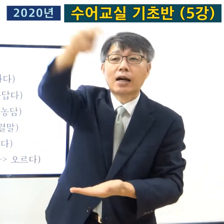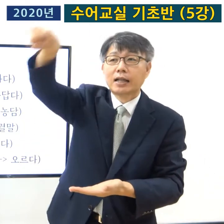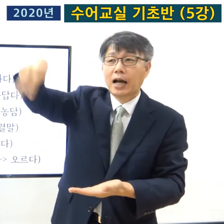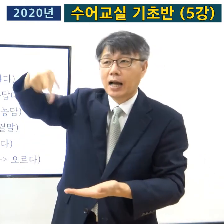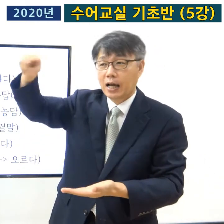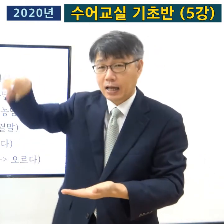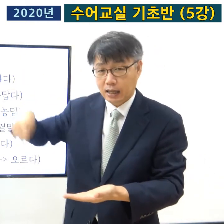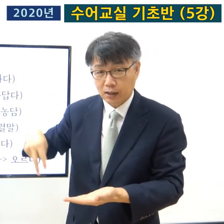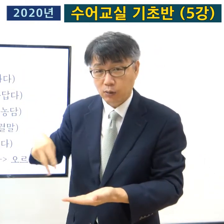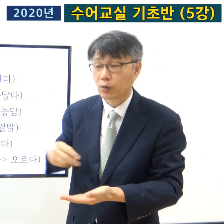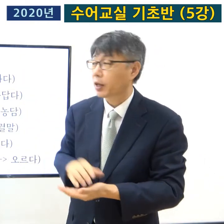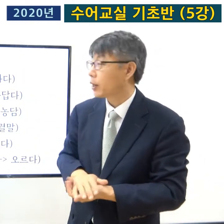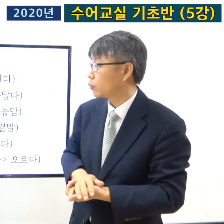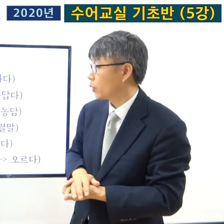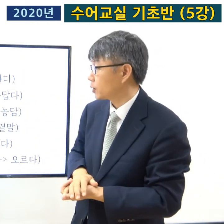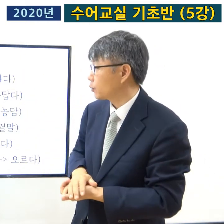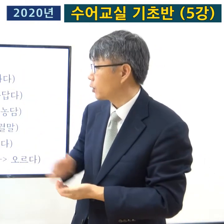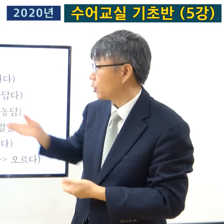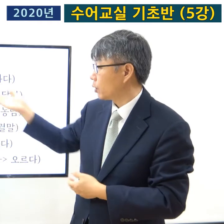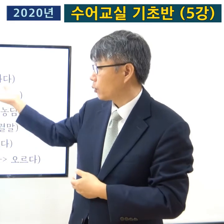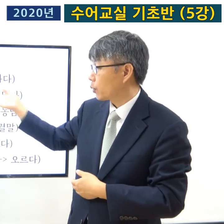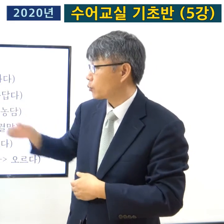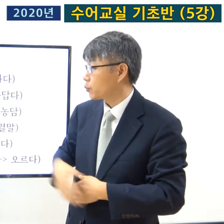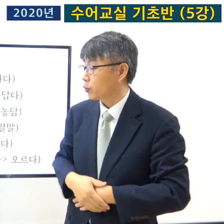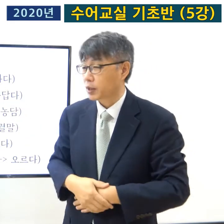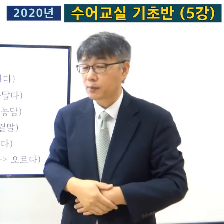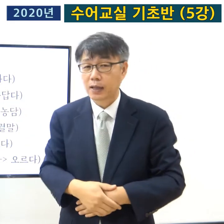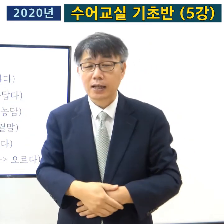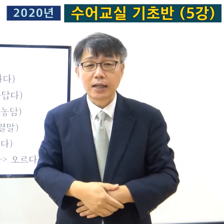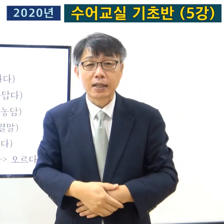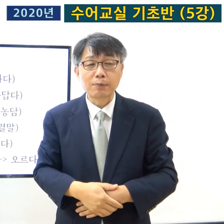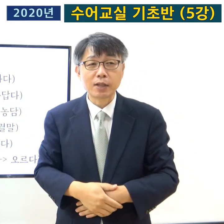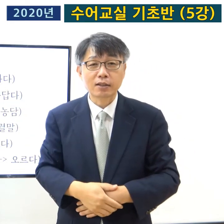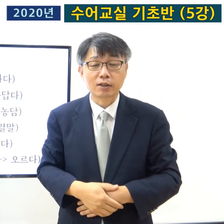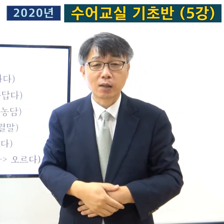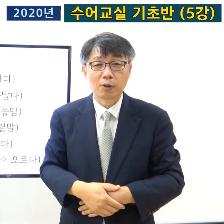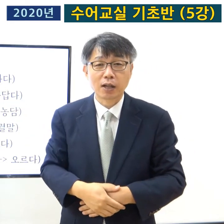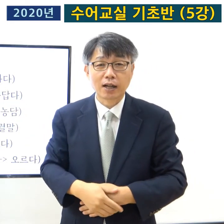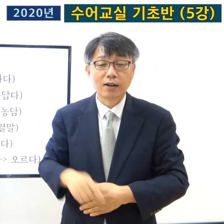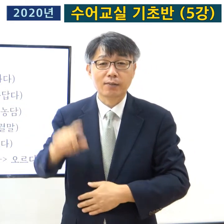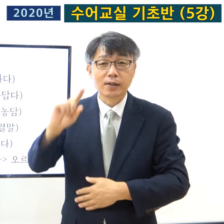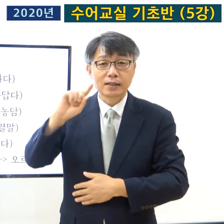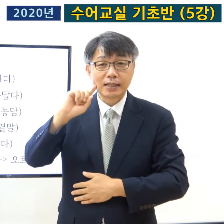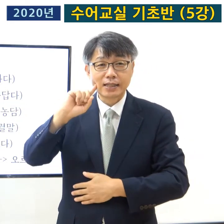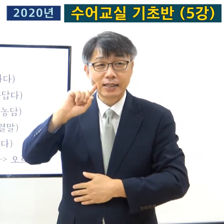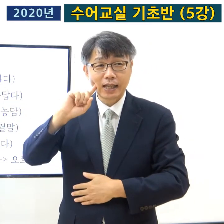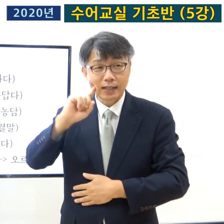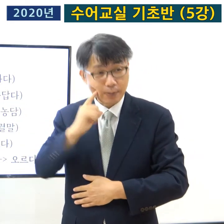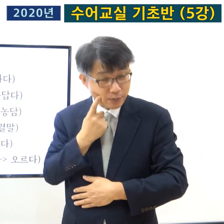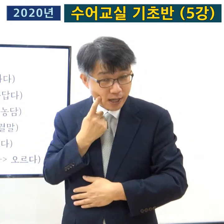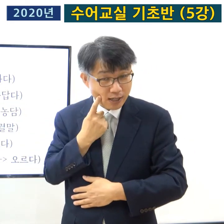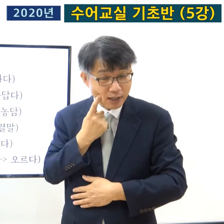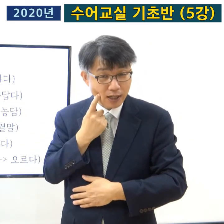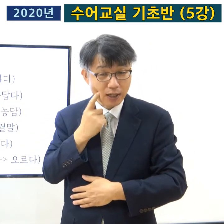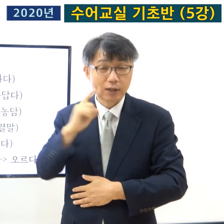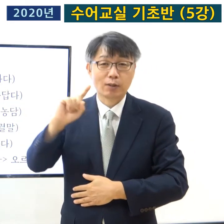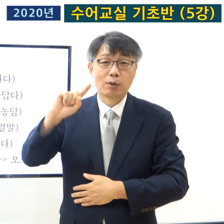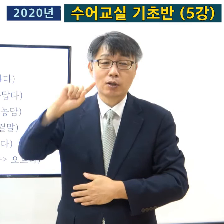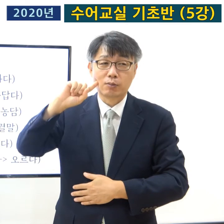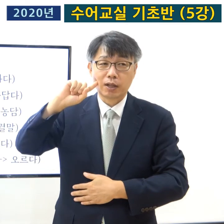방황하다, 이렇게 수화를 외워주시면 좋겠습니다. 예쁘다는 어떻게 표현할까요? 사진 찍을 때 예쁘다 이렇게 표현해 주시면